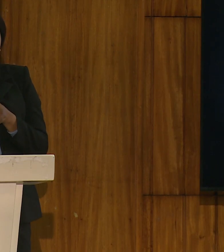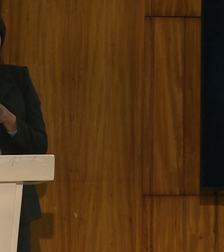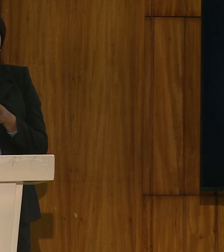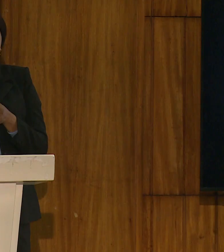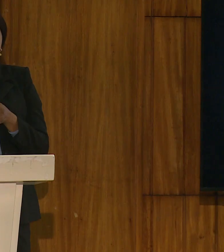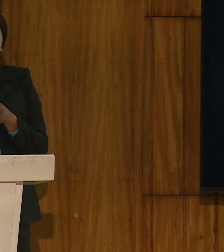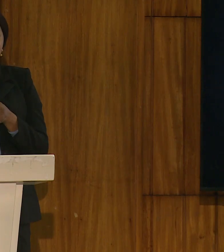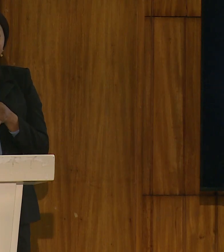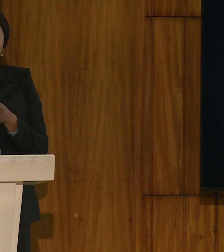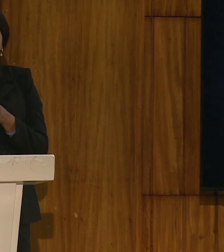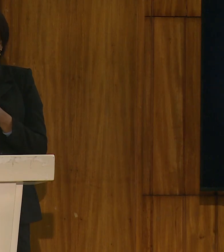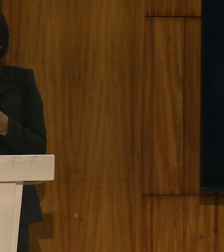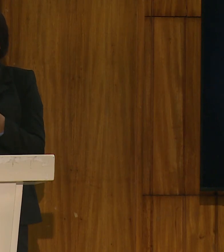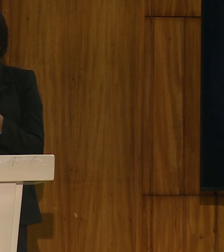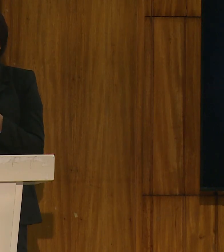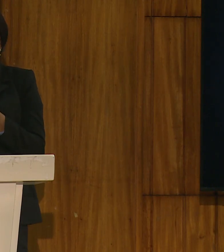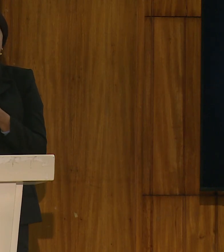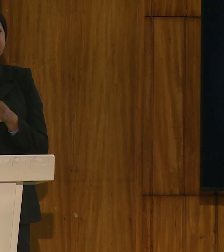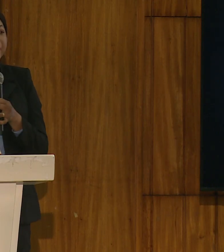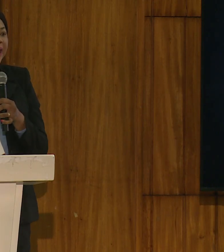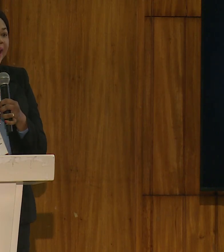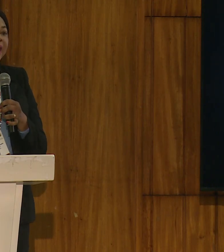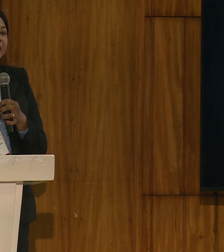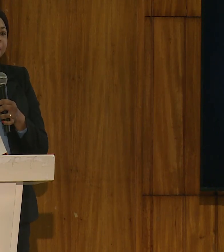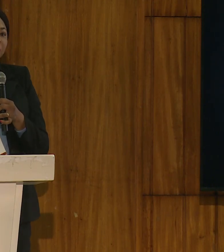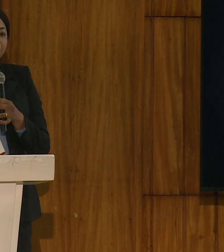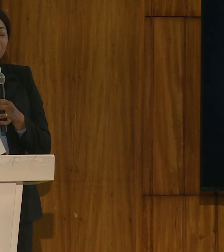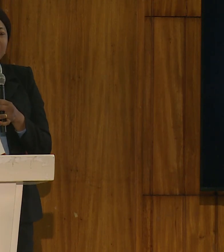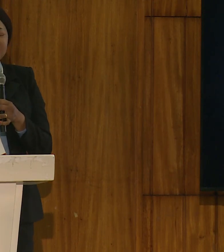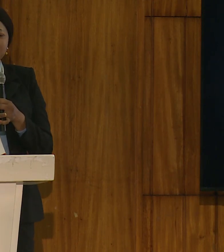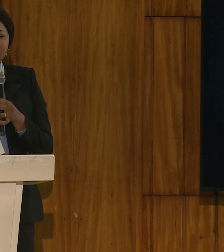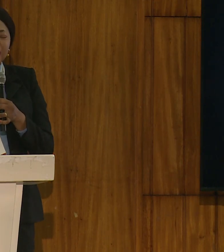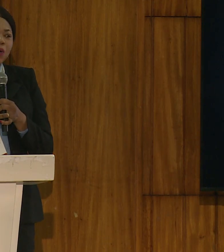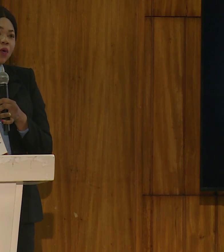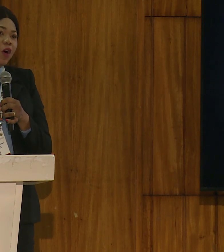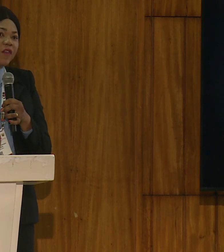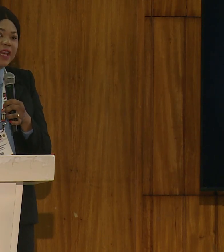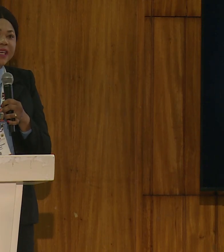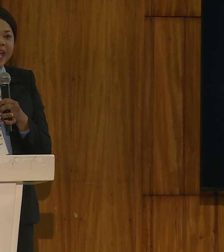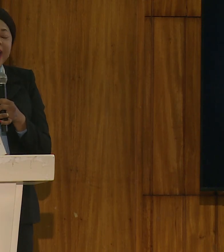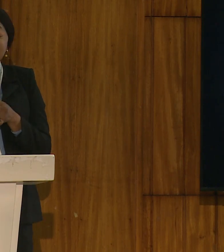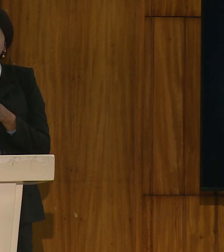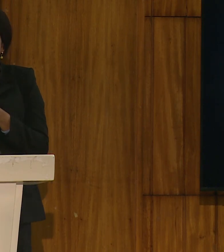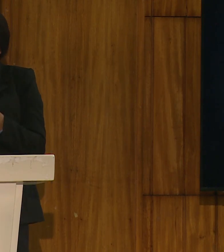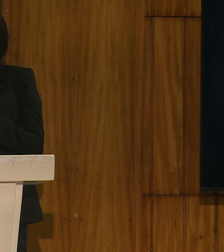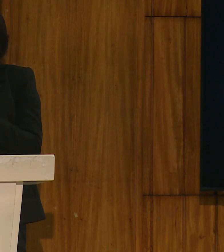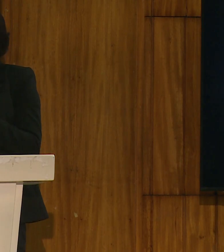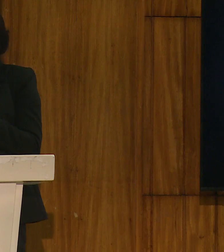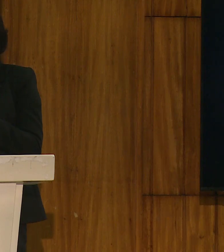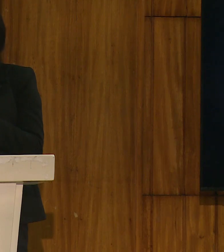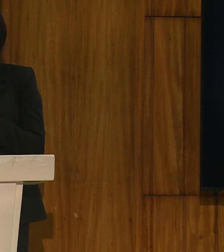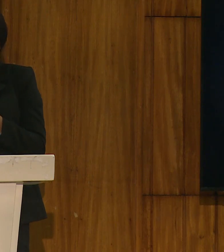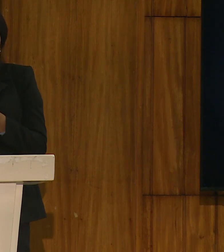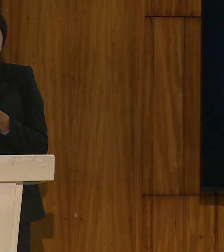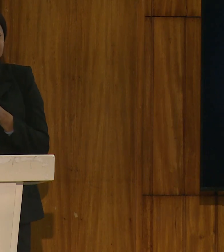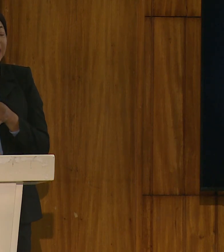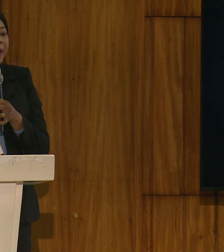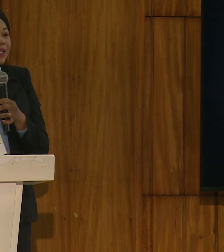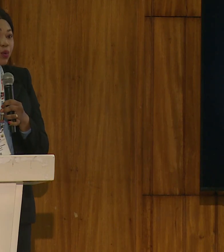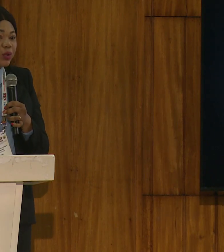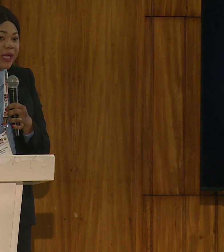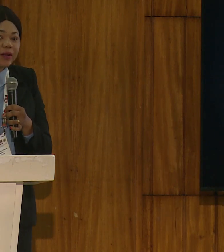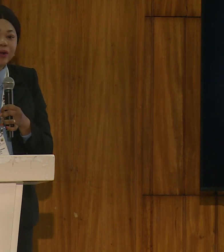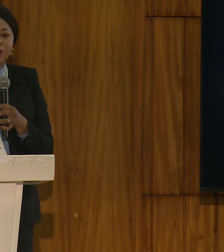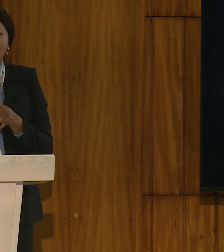nosotros también apoyamos a los jóvenes a emprender, porque después de que un joven llega a la fase del SIDA, si